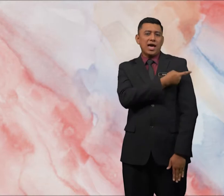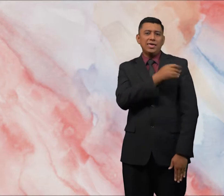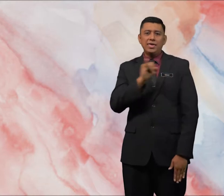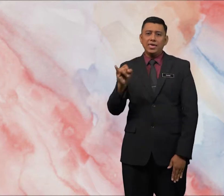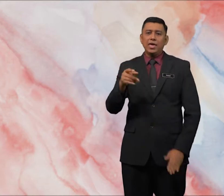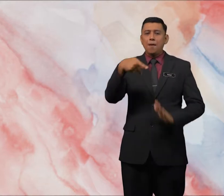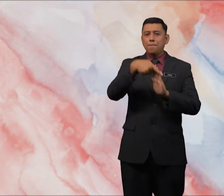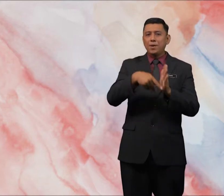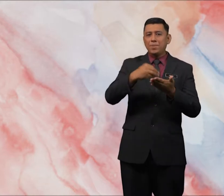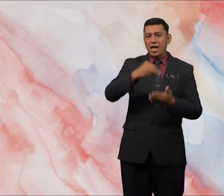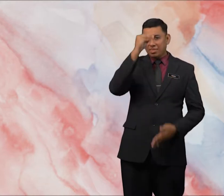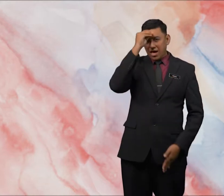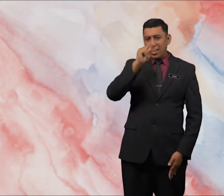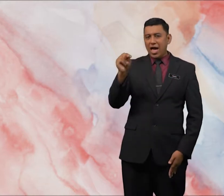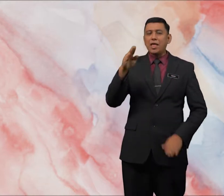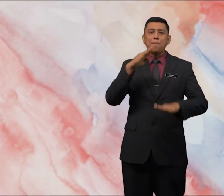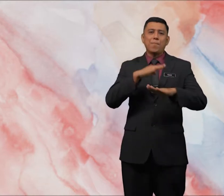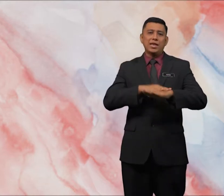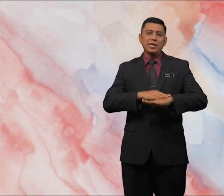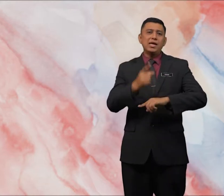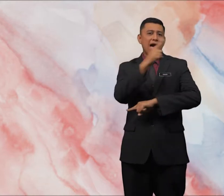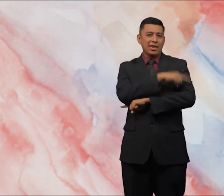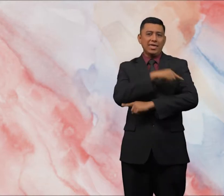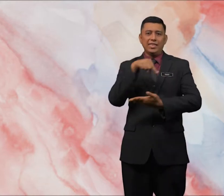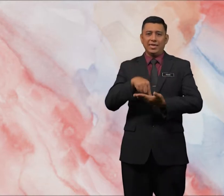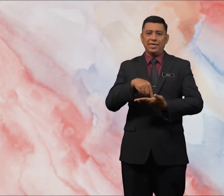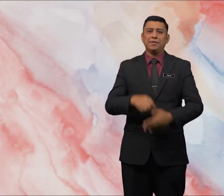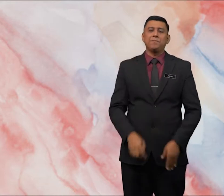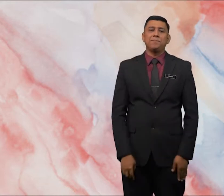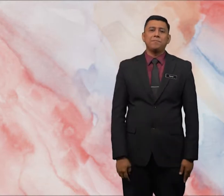menguasai pembelajaran pada hari ini.